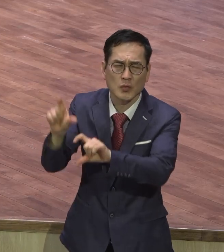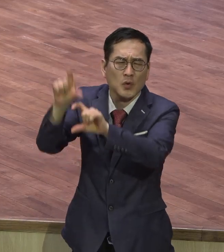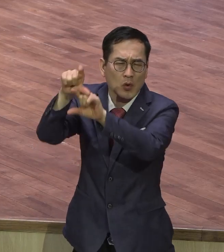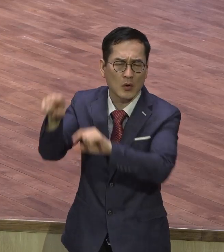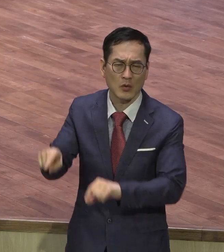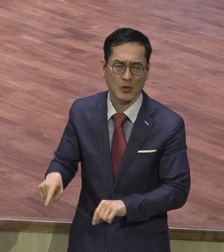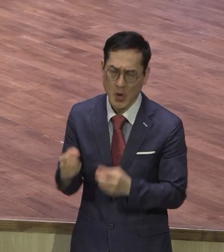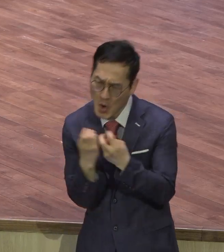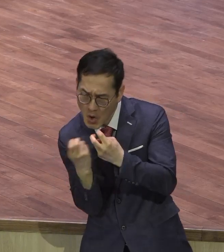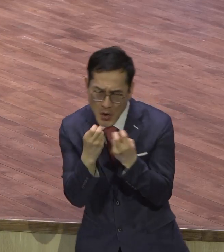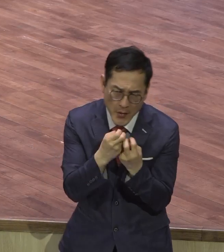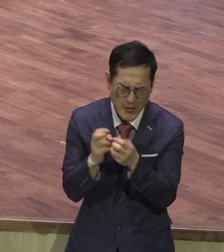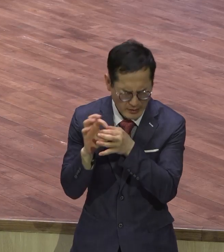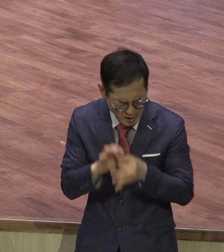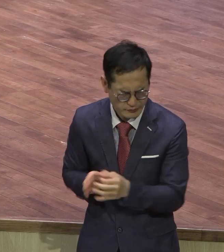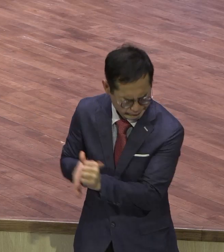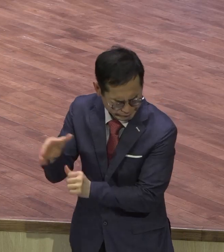거예요.